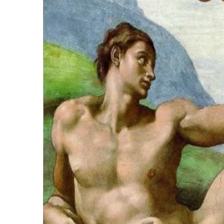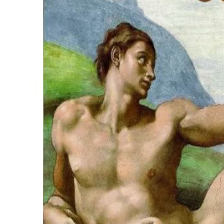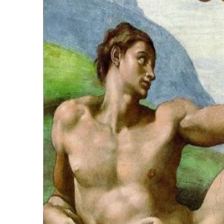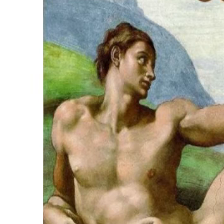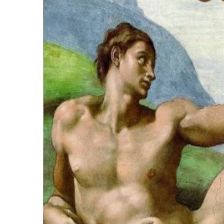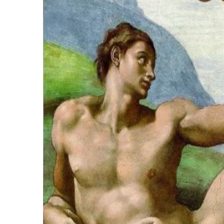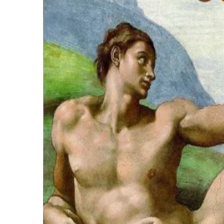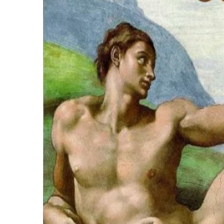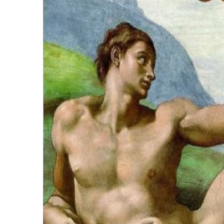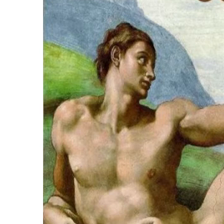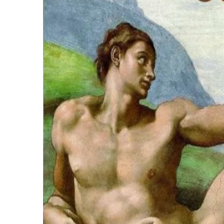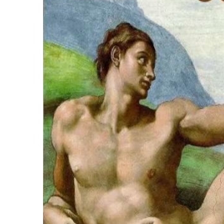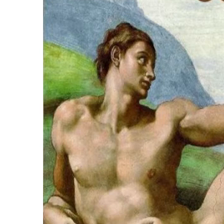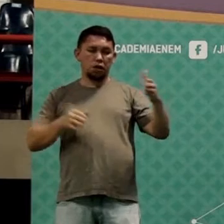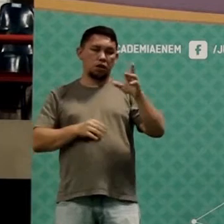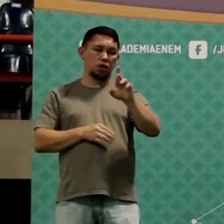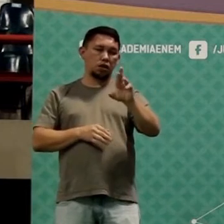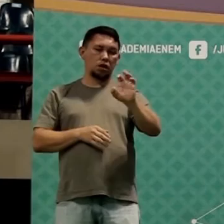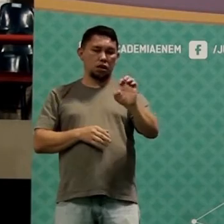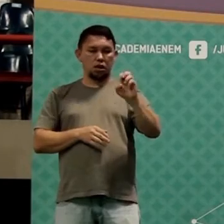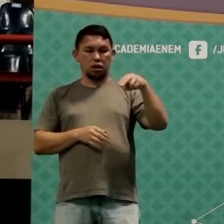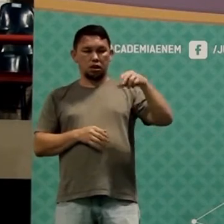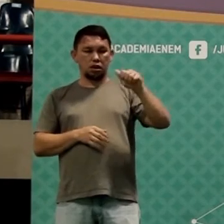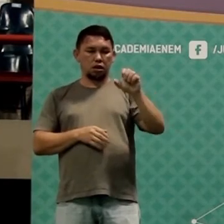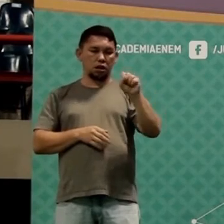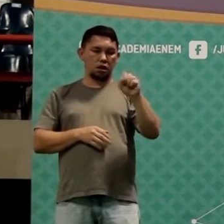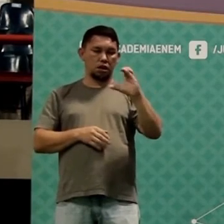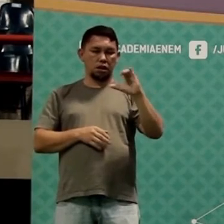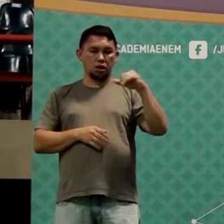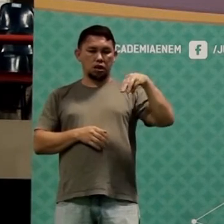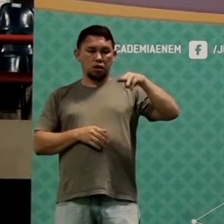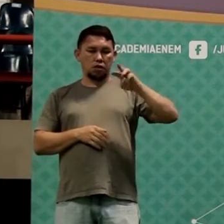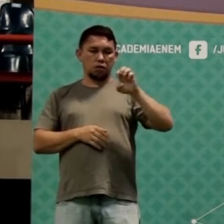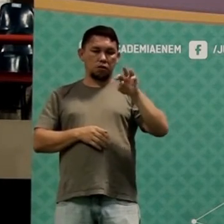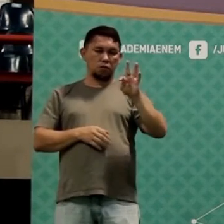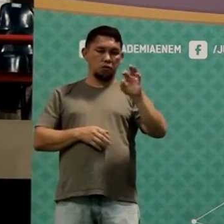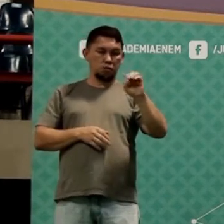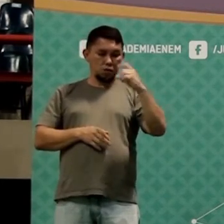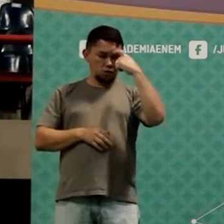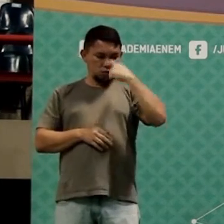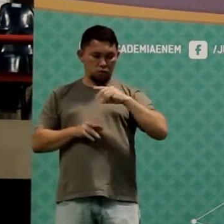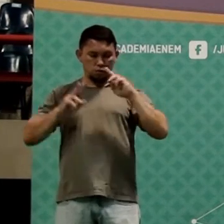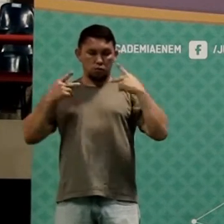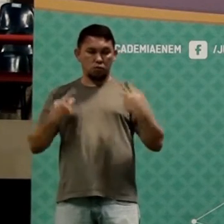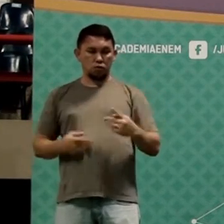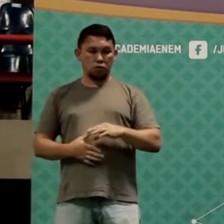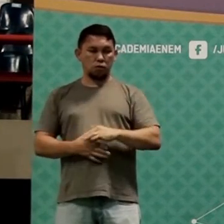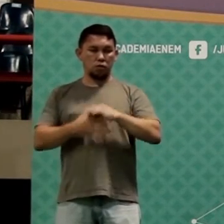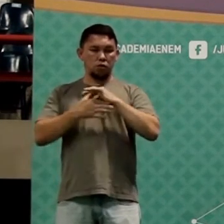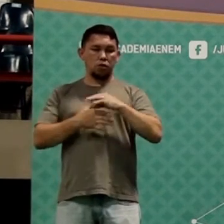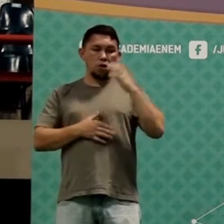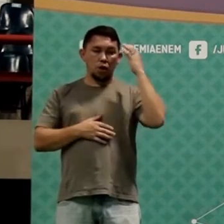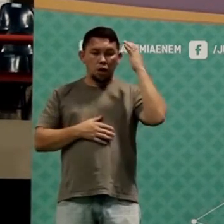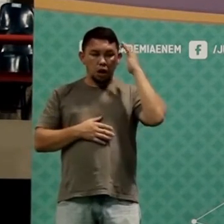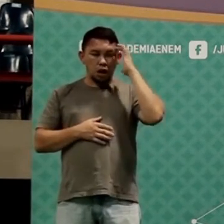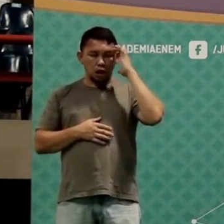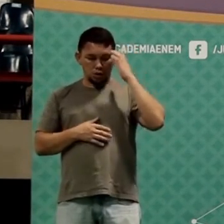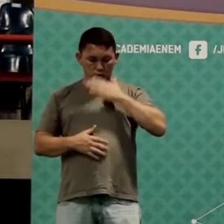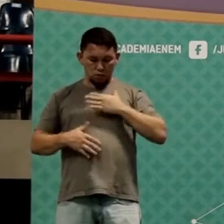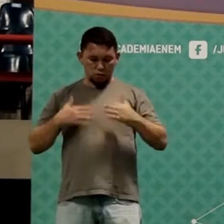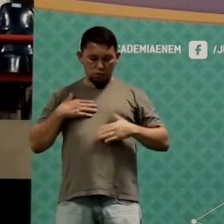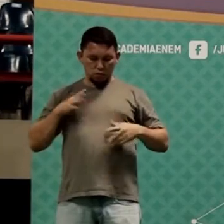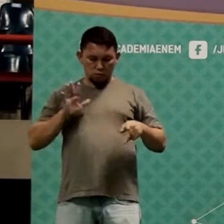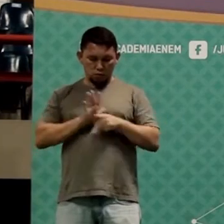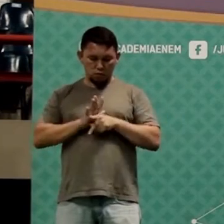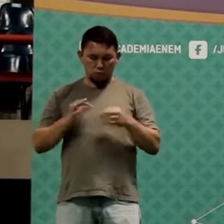Obviamente, o Renascimento gosta de mostrar a arte com as perfeições da forma humana, porque ele acha o corpo humano uma